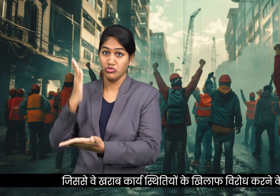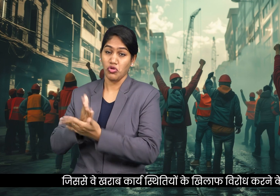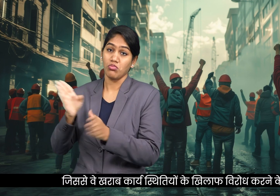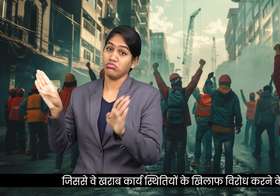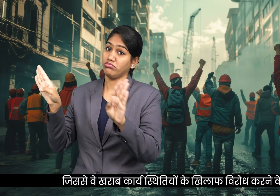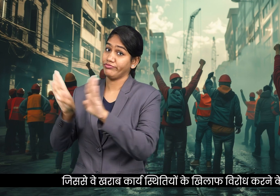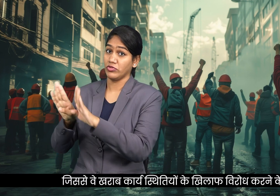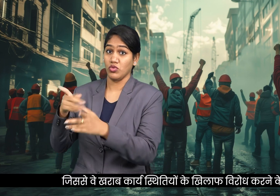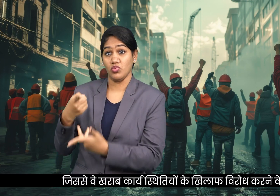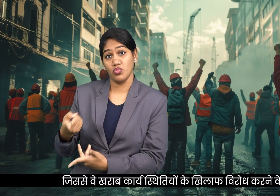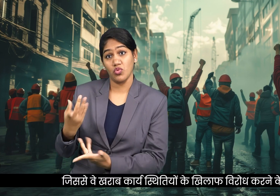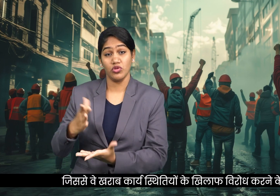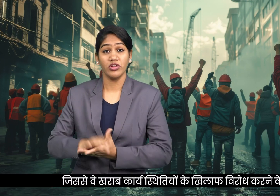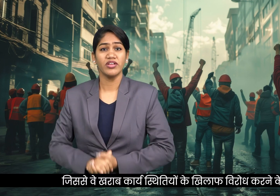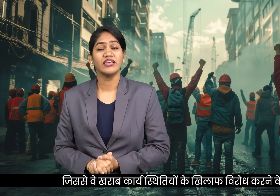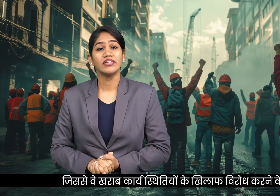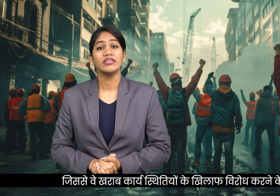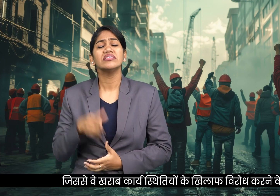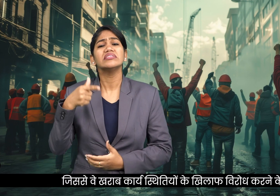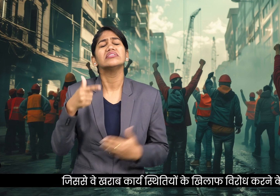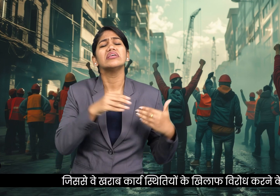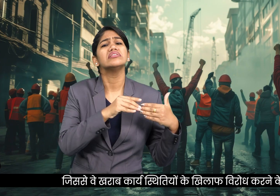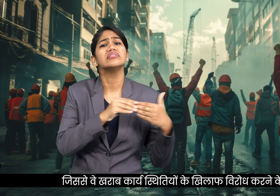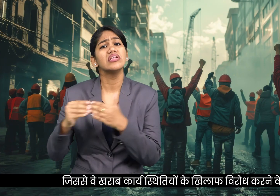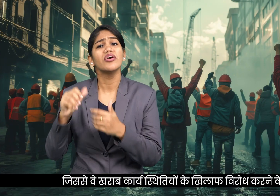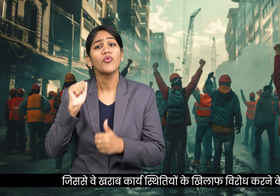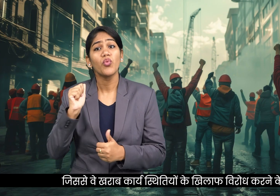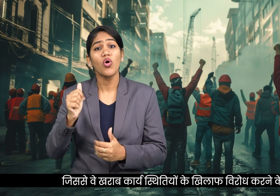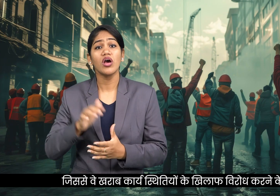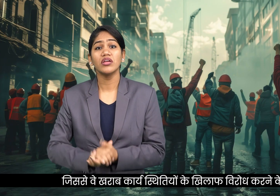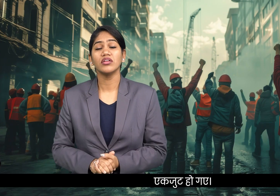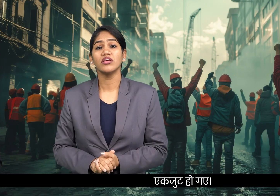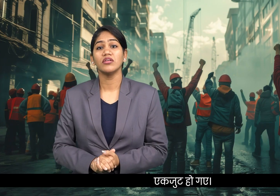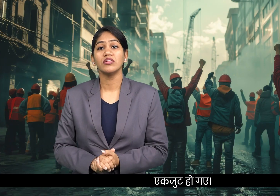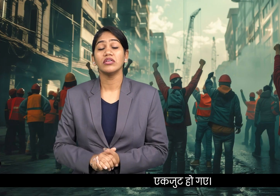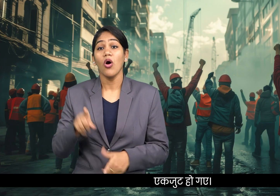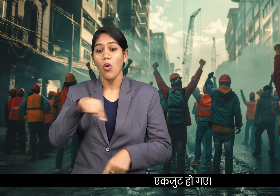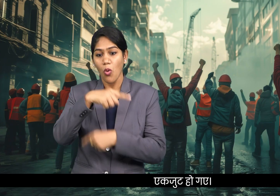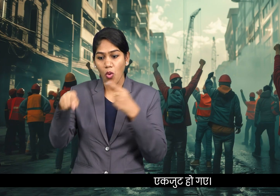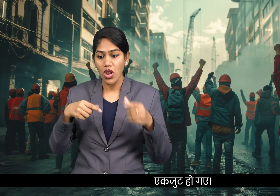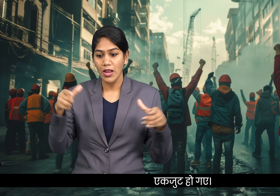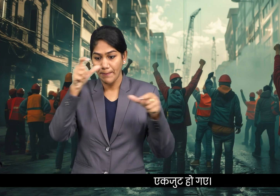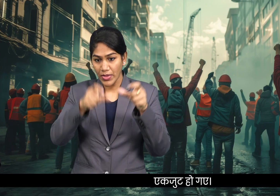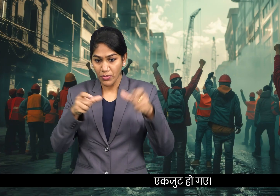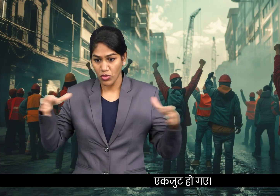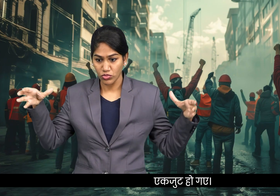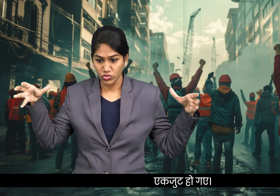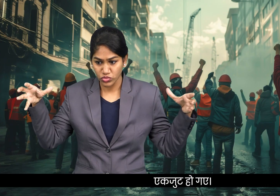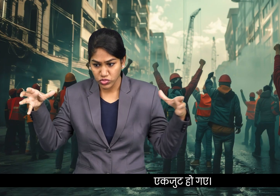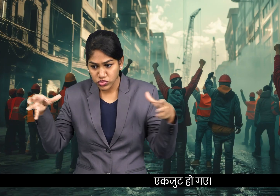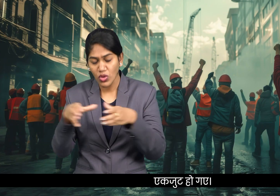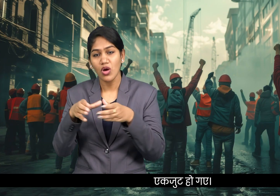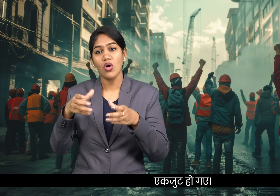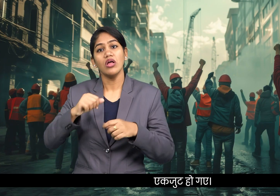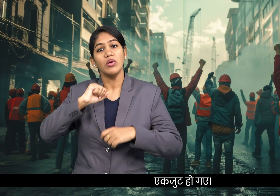वे खराब कार्य स्थितियों के खिलाफ विरोध करने के लिए एकजुट हो गए।